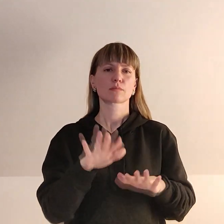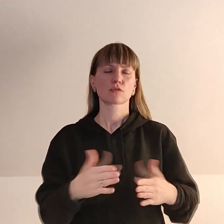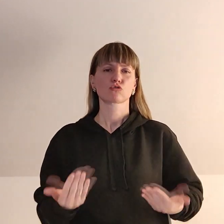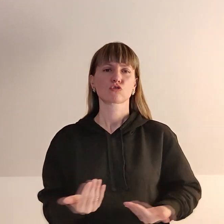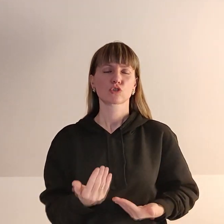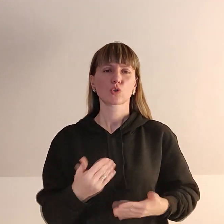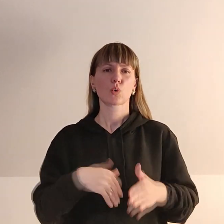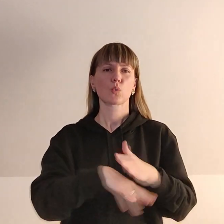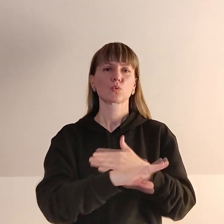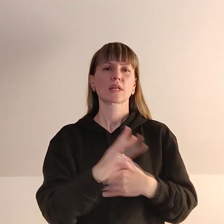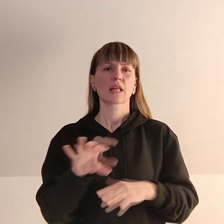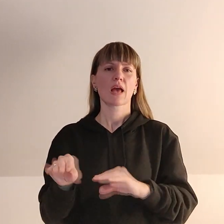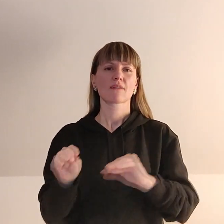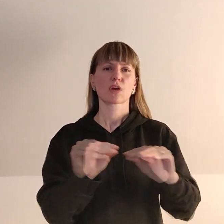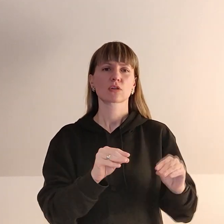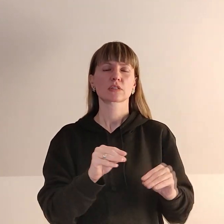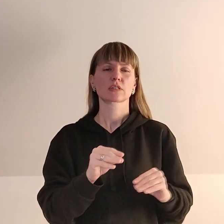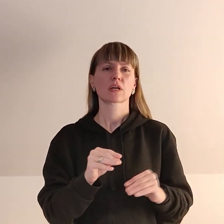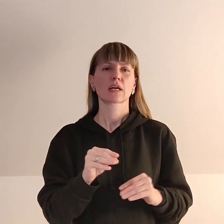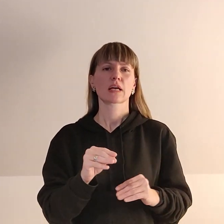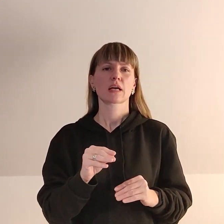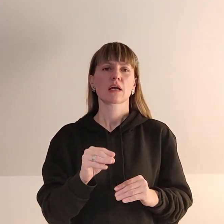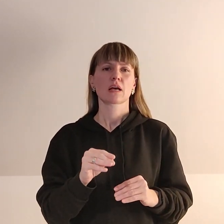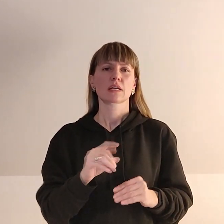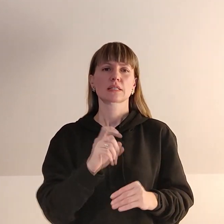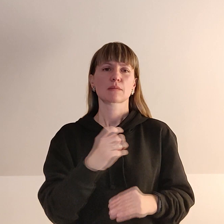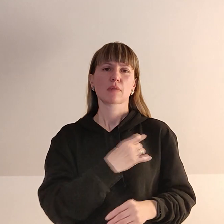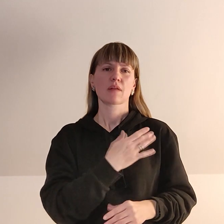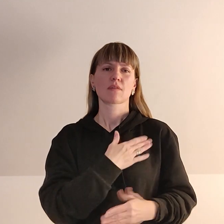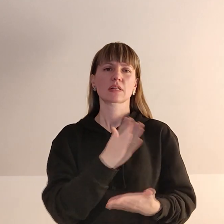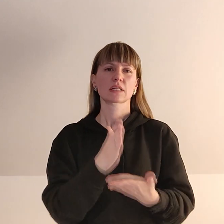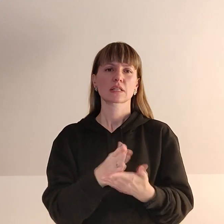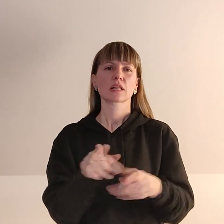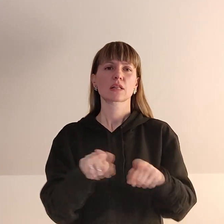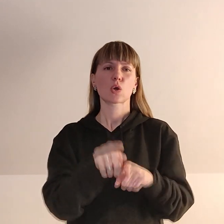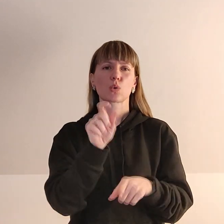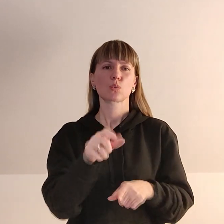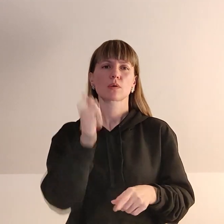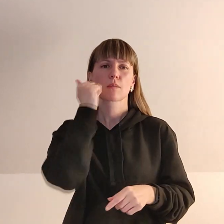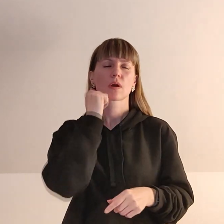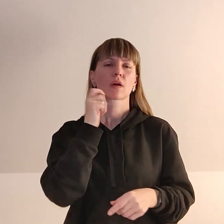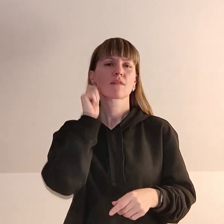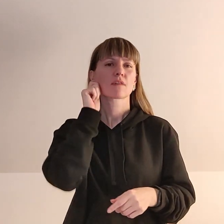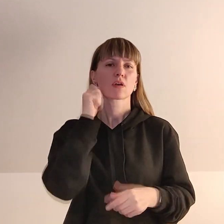на евакуацію, зокрема з приватного сектору. Також люди похилого віку не хочуть